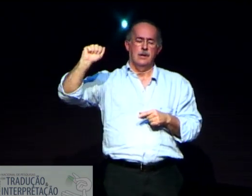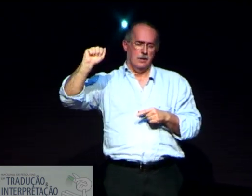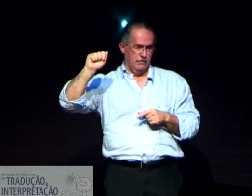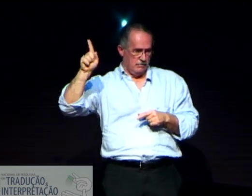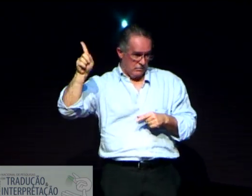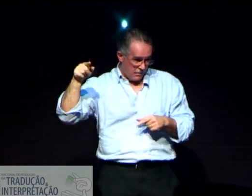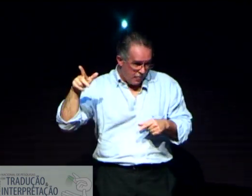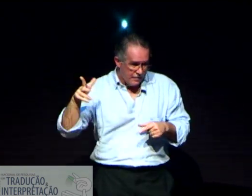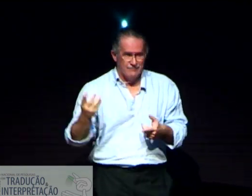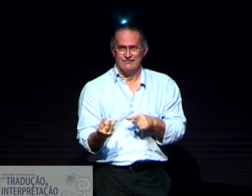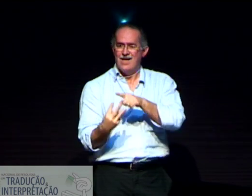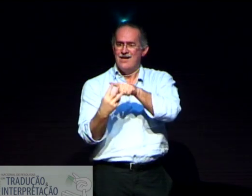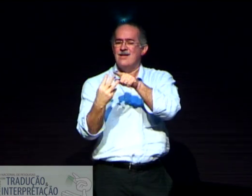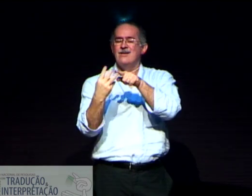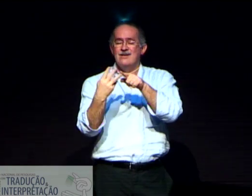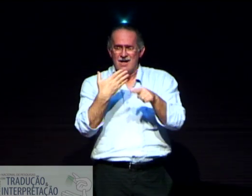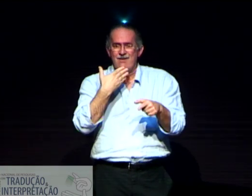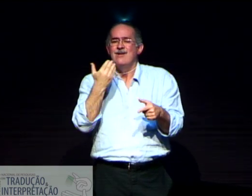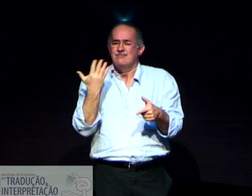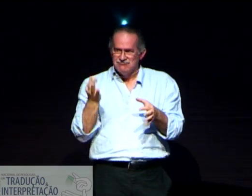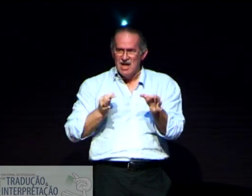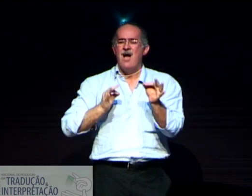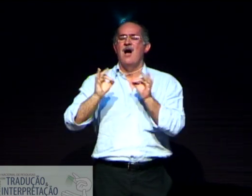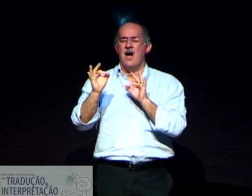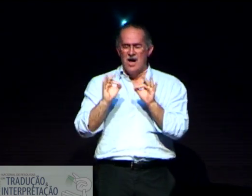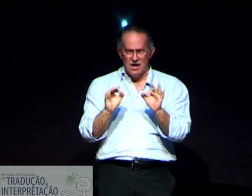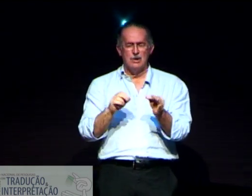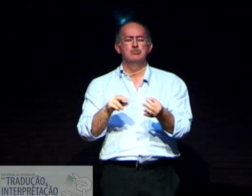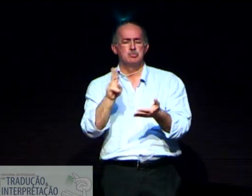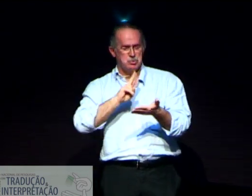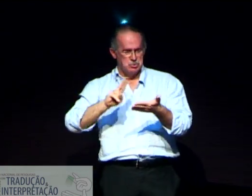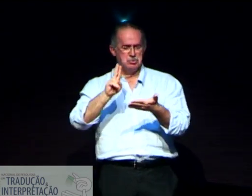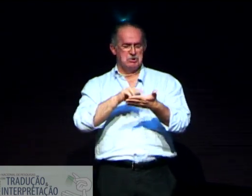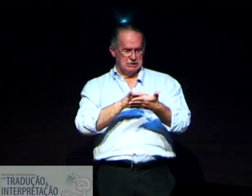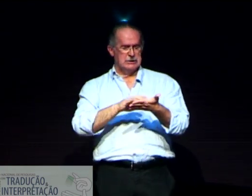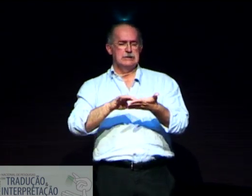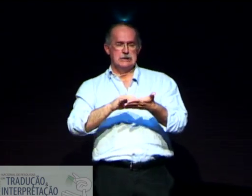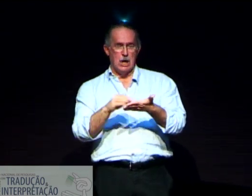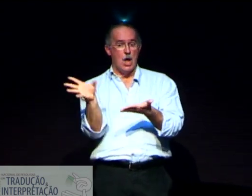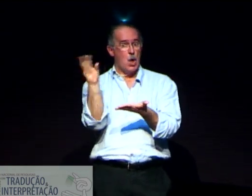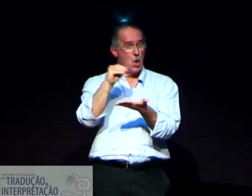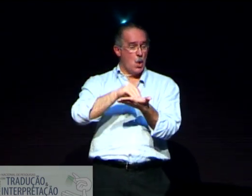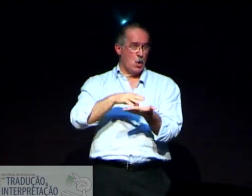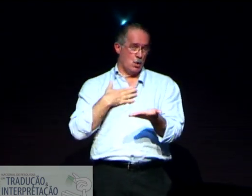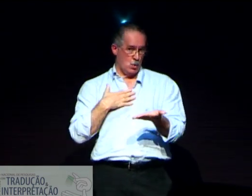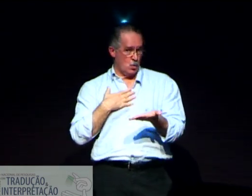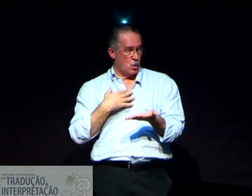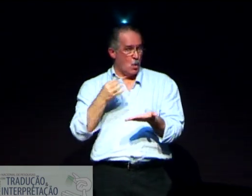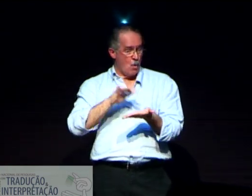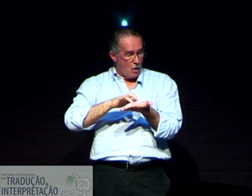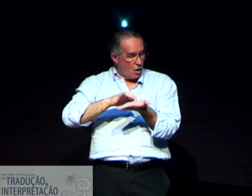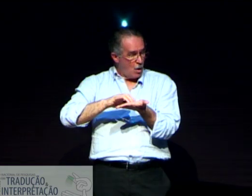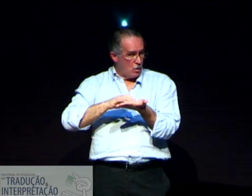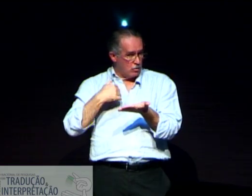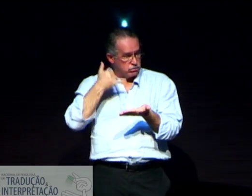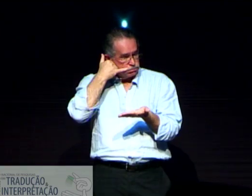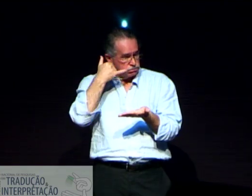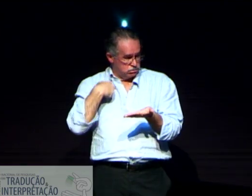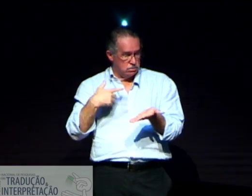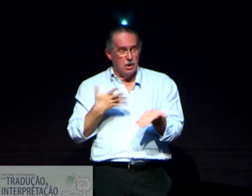e o Ribenar. Esses 3 eram os mais, digamos, organizados e que nós